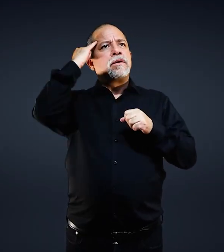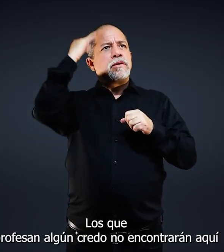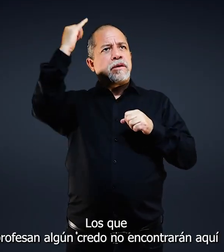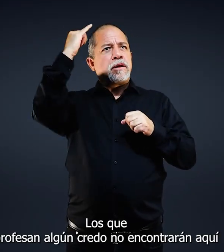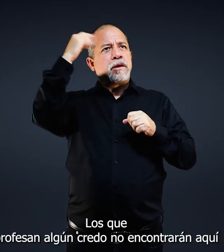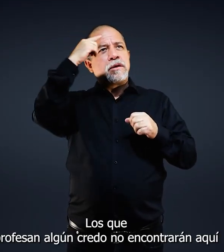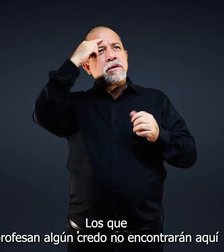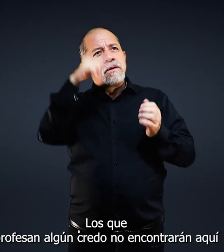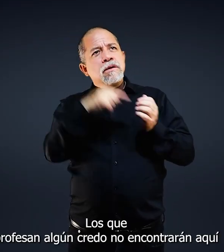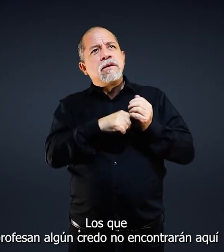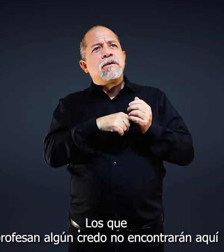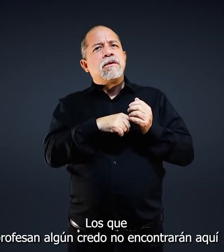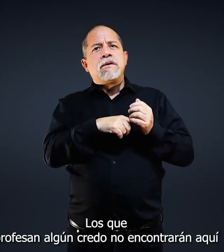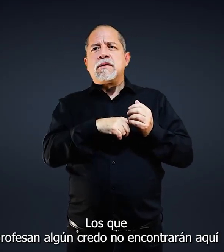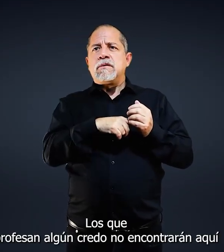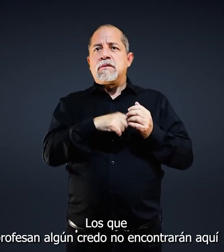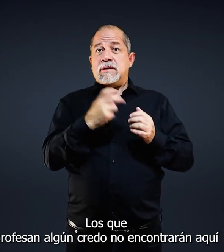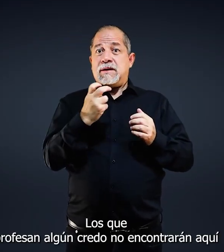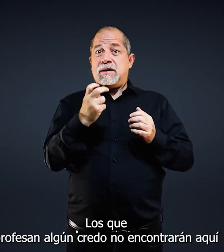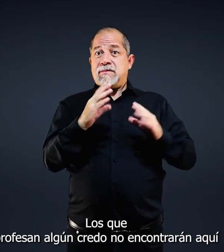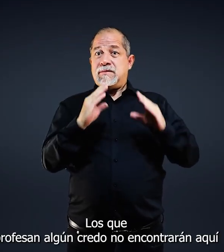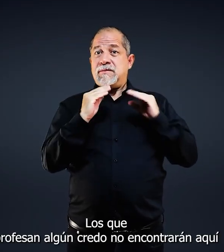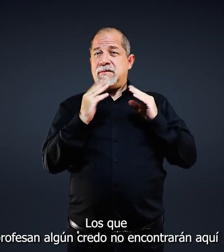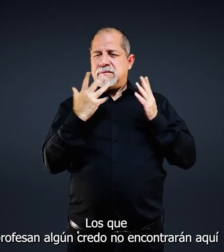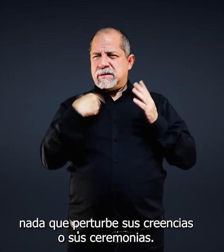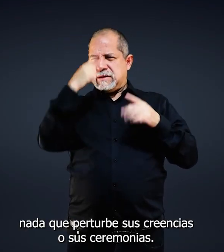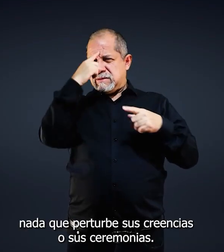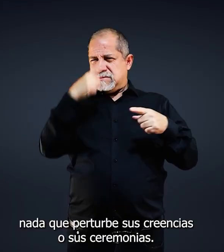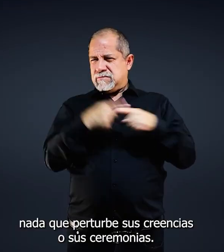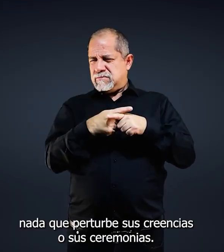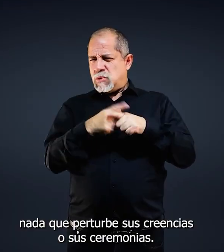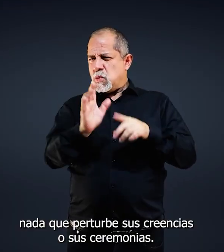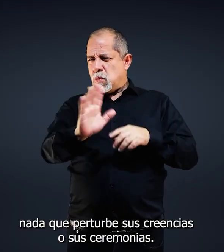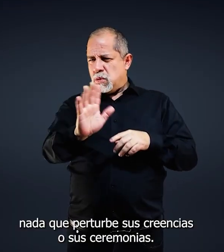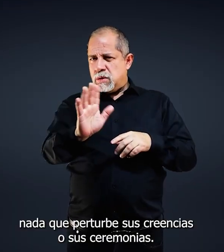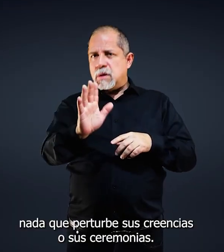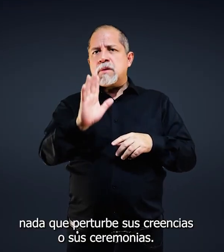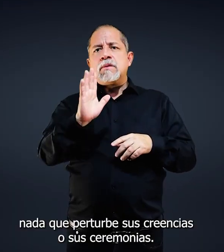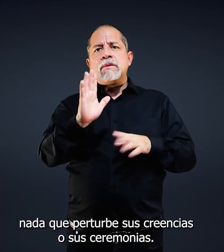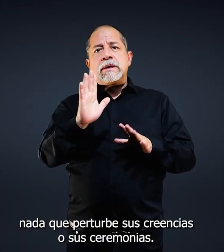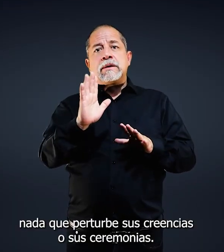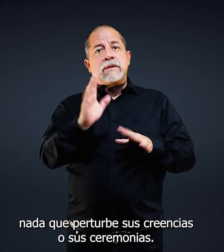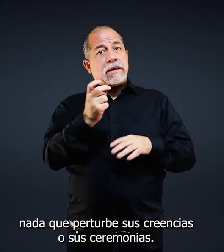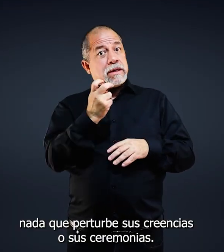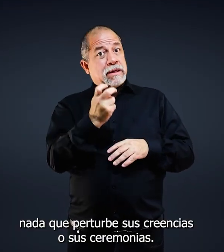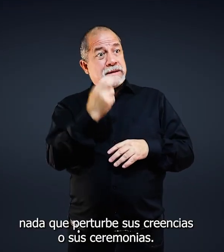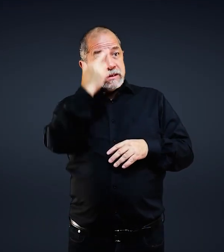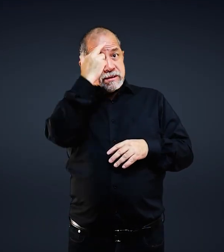Los que profesan algún credo no encontrarán aquí nada que perturbe sus creencias o sus ceremonias.